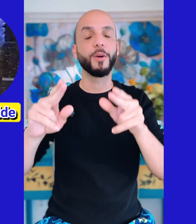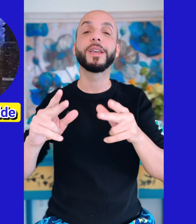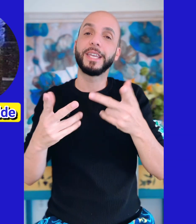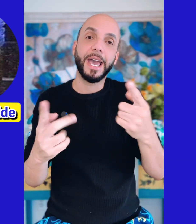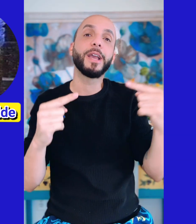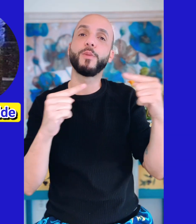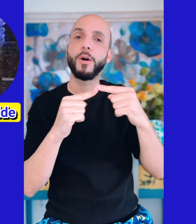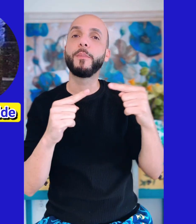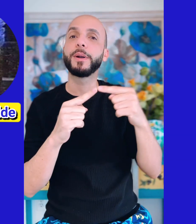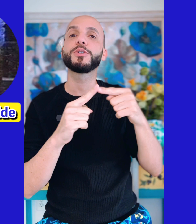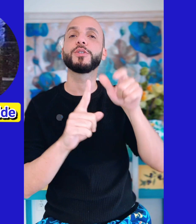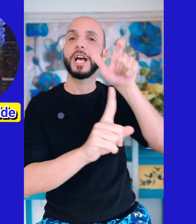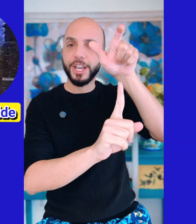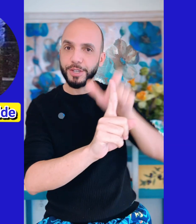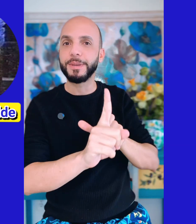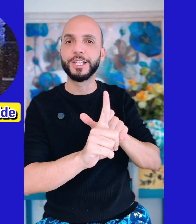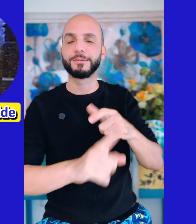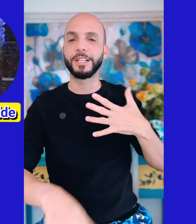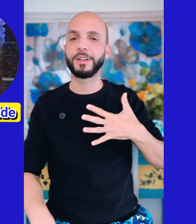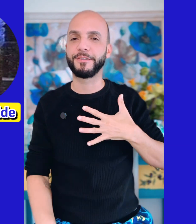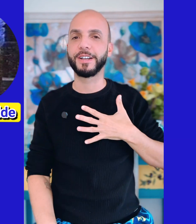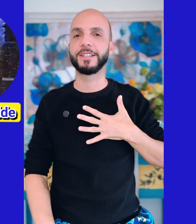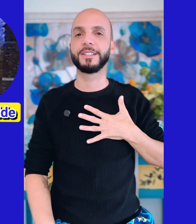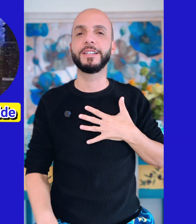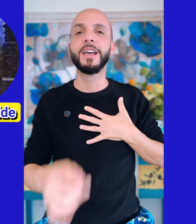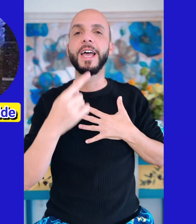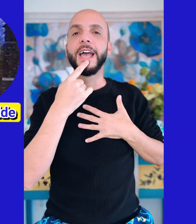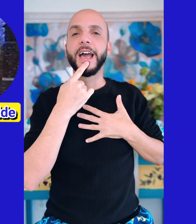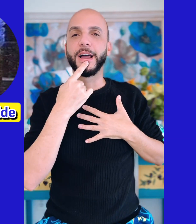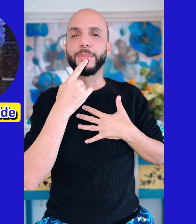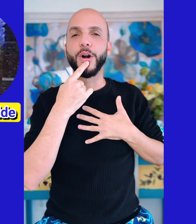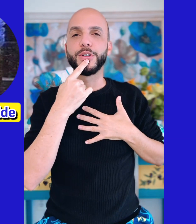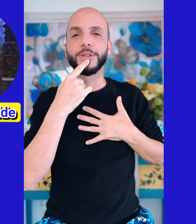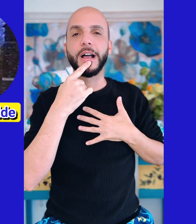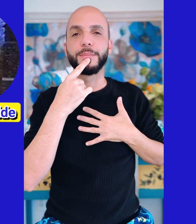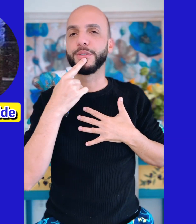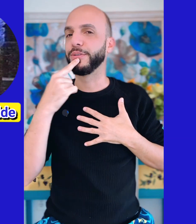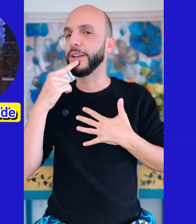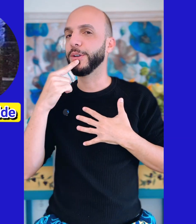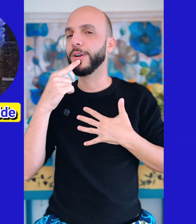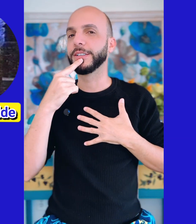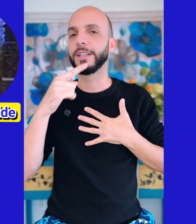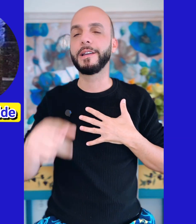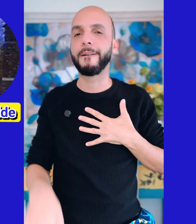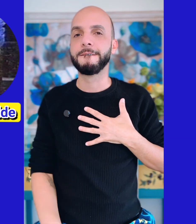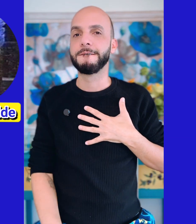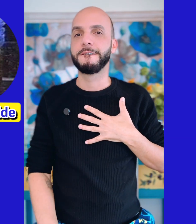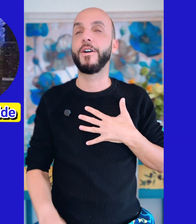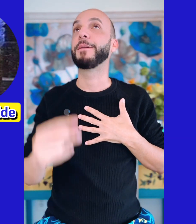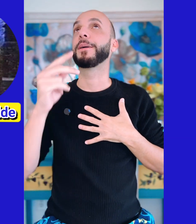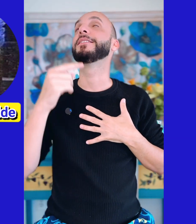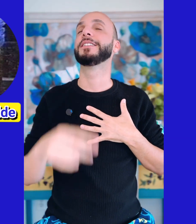que é igual ao personagem mesmo, né? Então ela faz assim, ela morde os lábios inferiores aqui, ó. Olha pra cima,